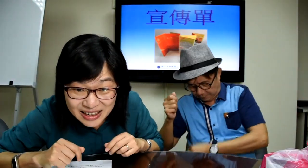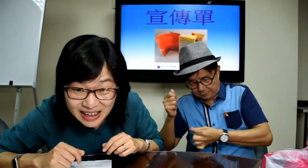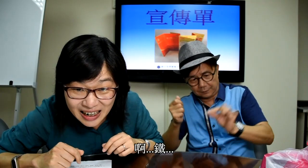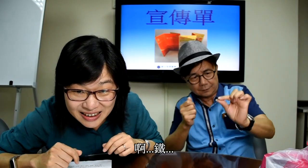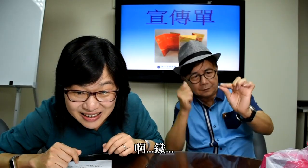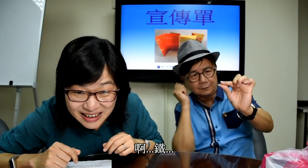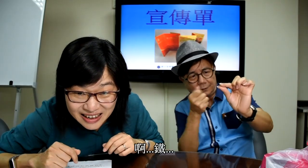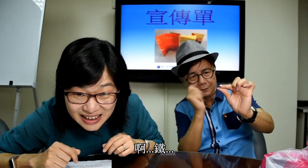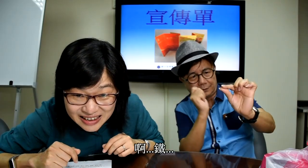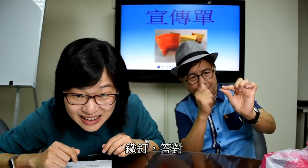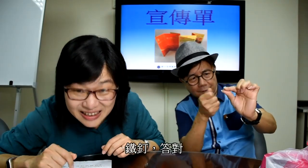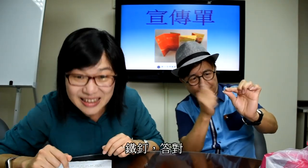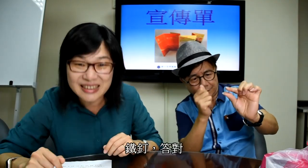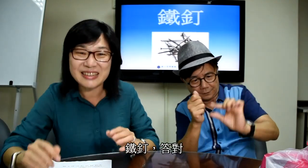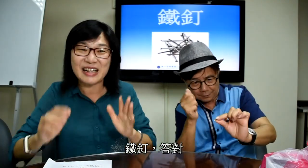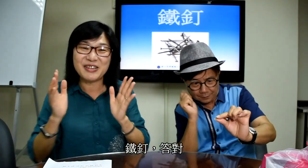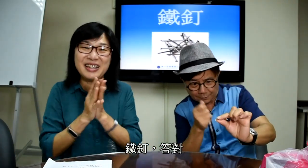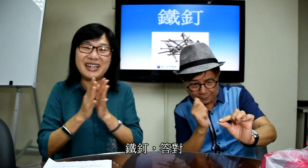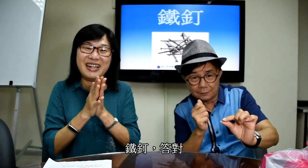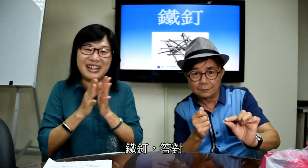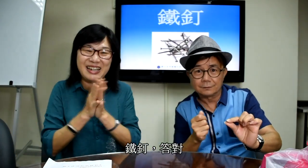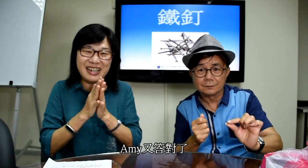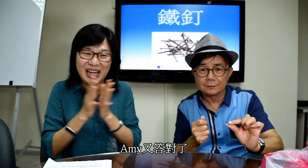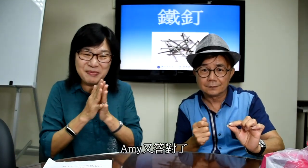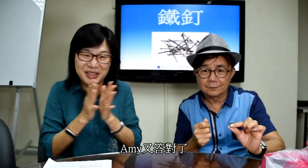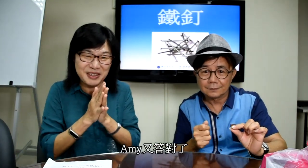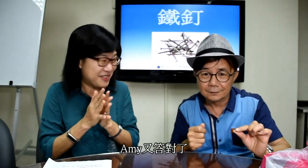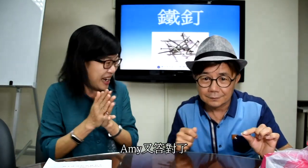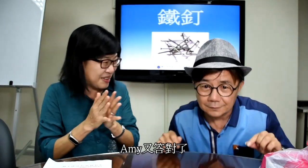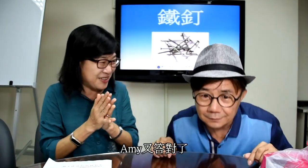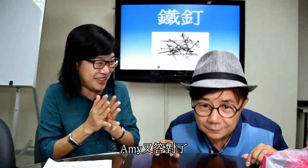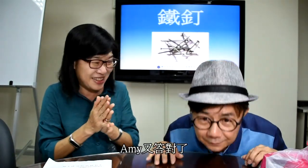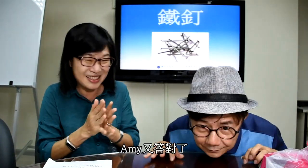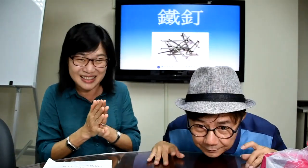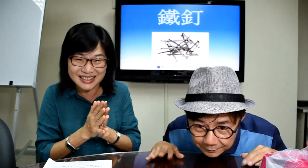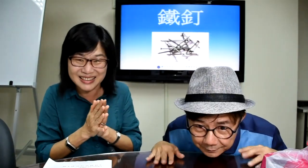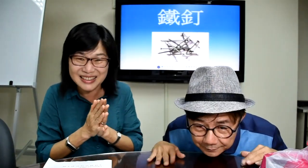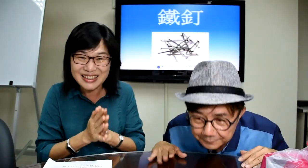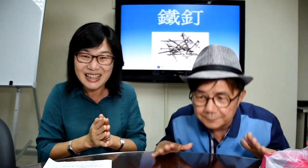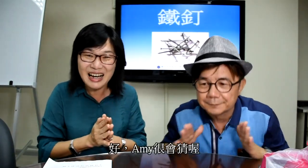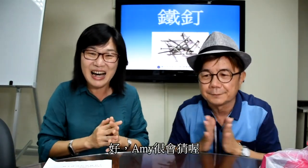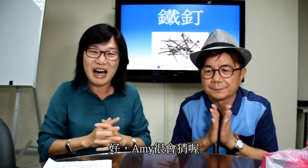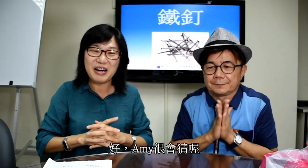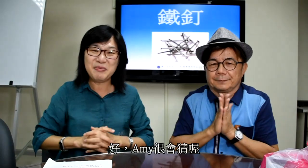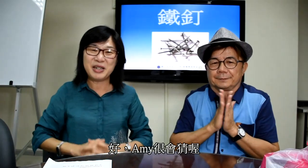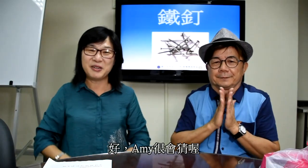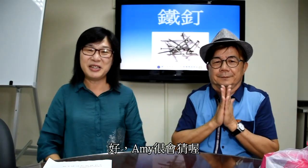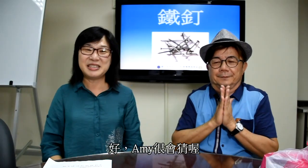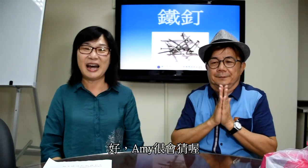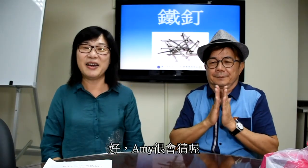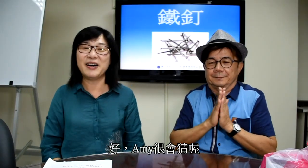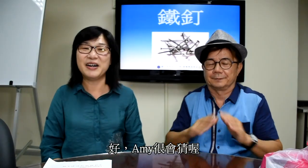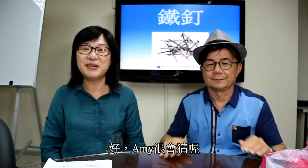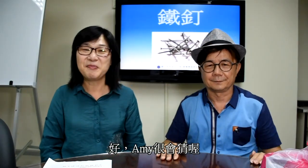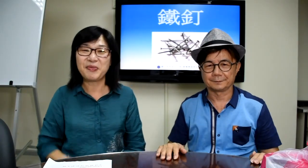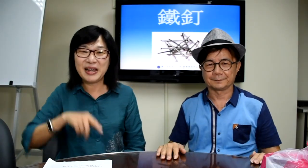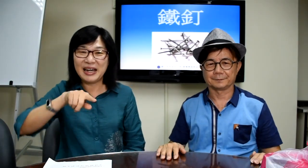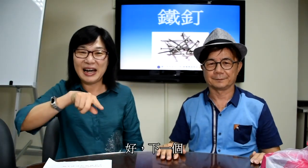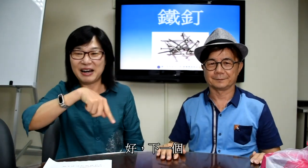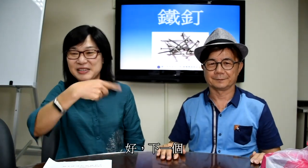啊，铁钉，答对 ，Amy 又答对了，好 ，Amy 很会猜哦。好，下